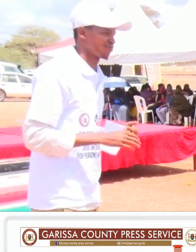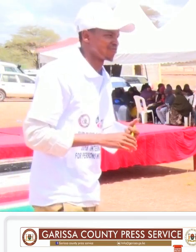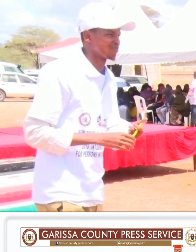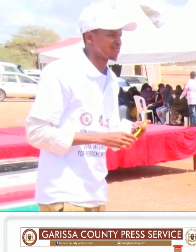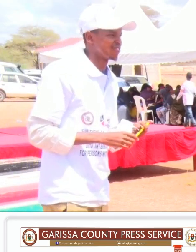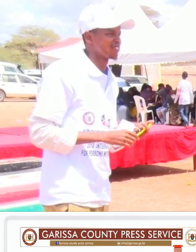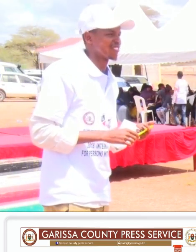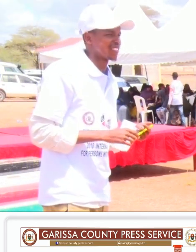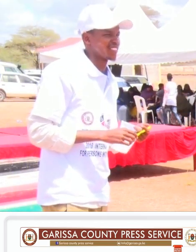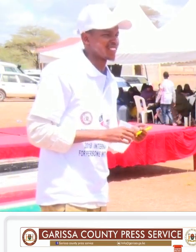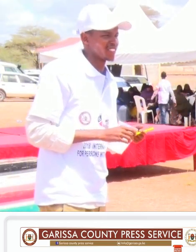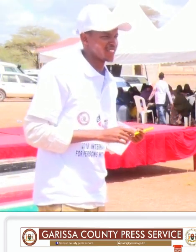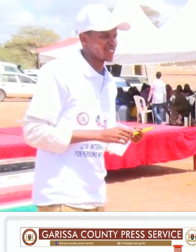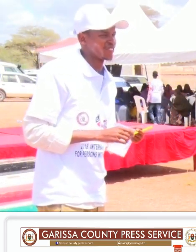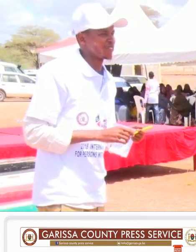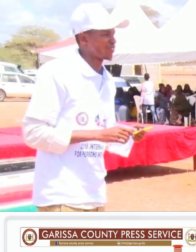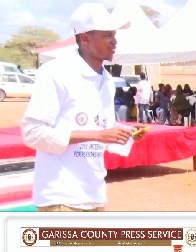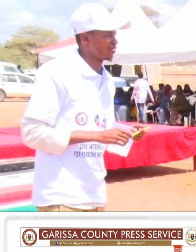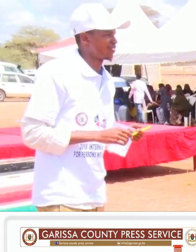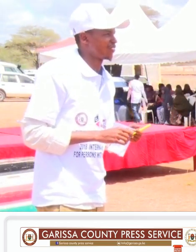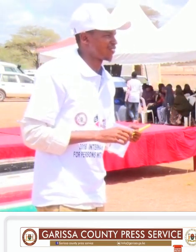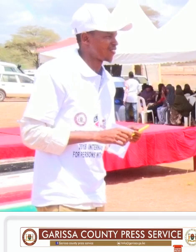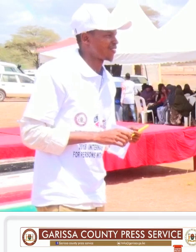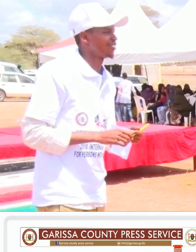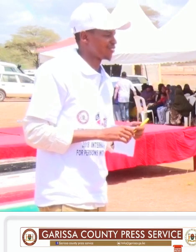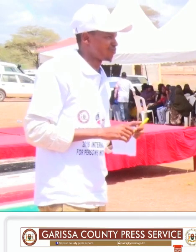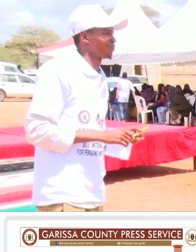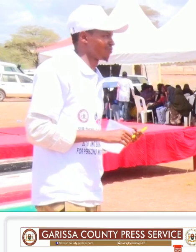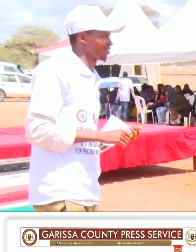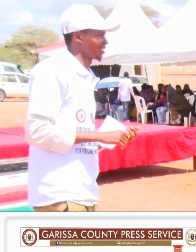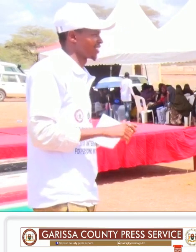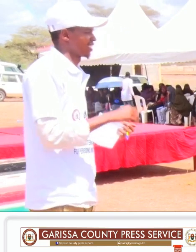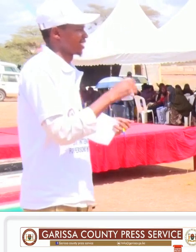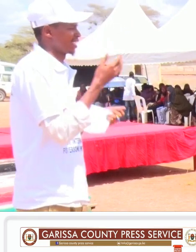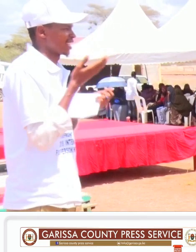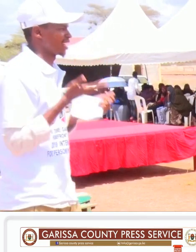Anaana ka mid ah oo ka shaqeeya iskuulka dhowlaha macal iskuulka.